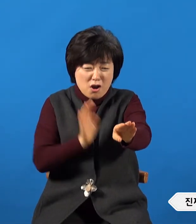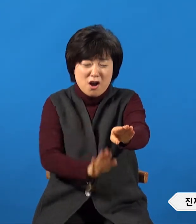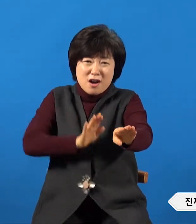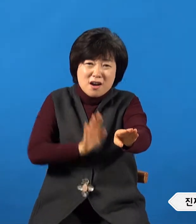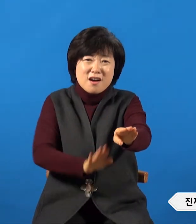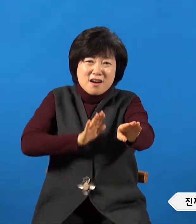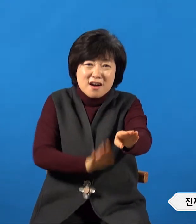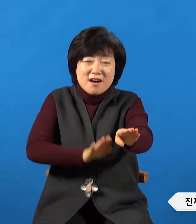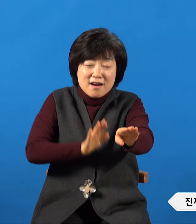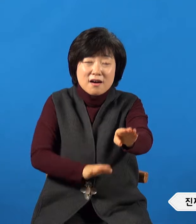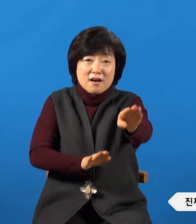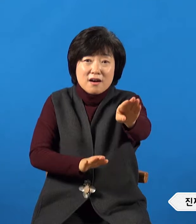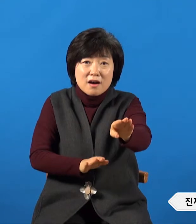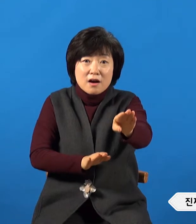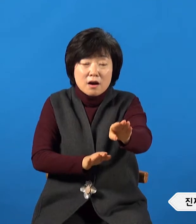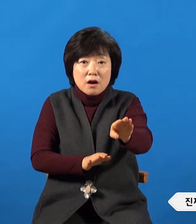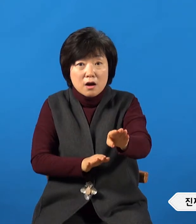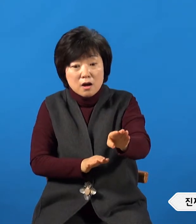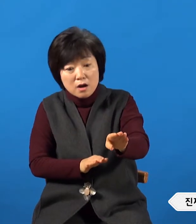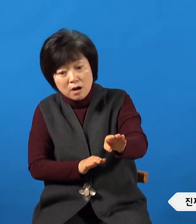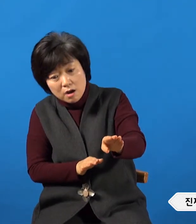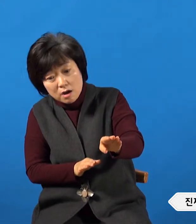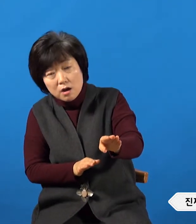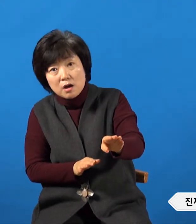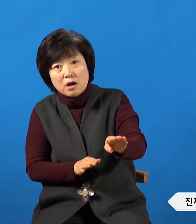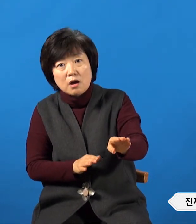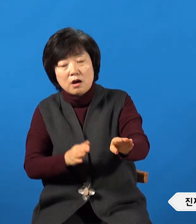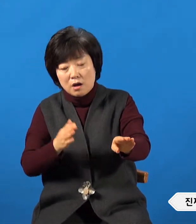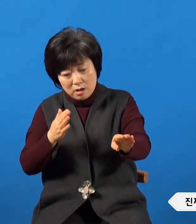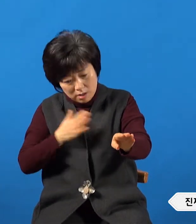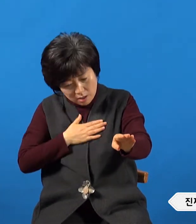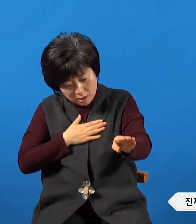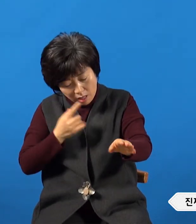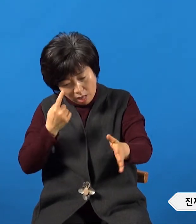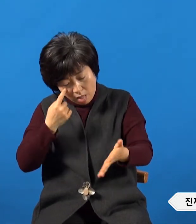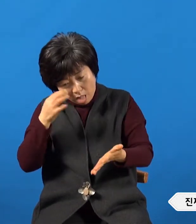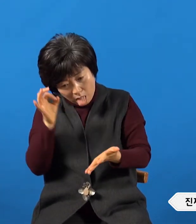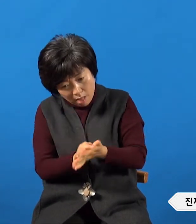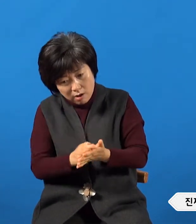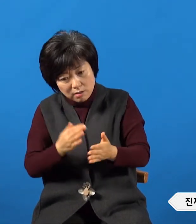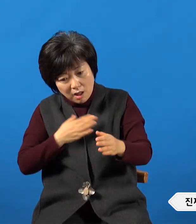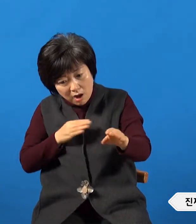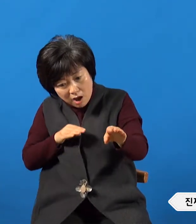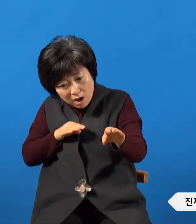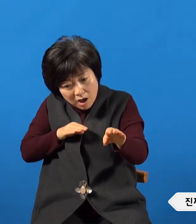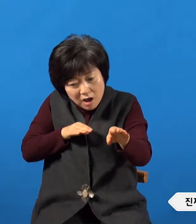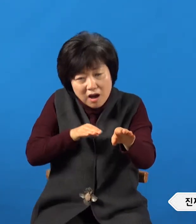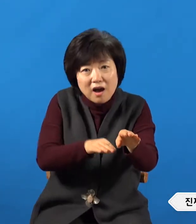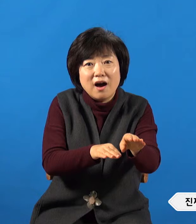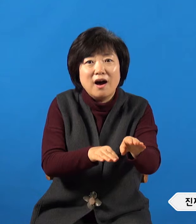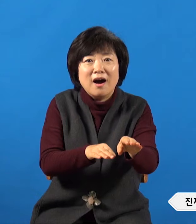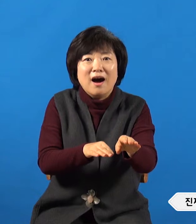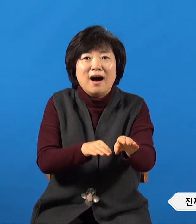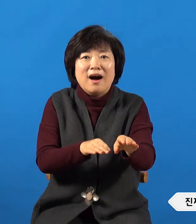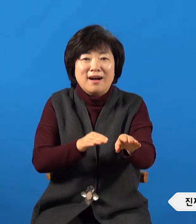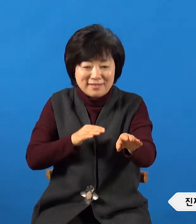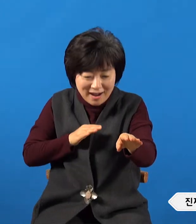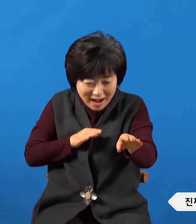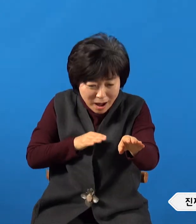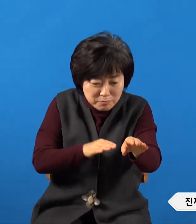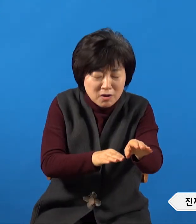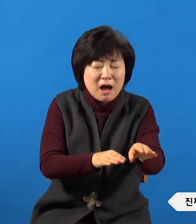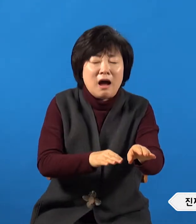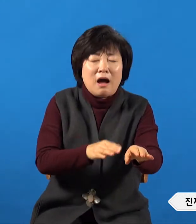번 눌렀습니다. 좀 있다 보니까 제 차가 앞으로 가고 있었던 것이었습니다. 얼마나